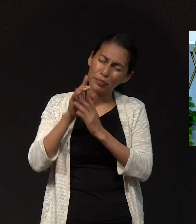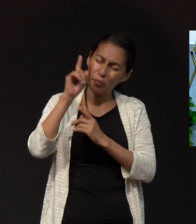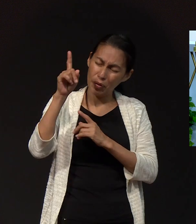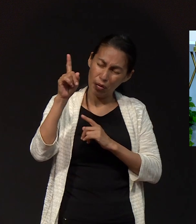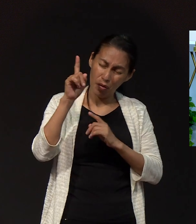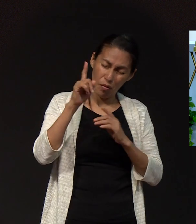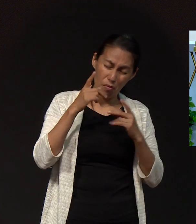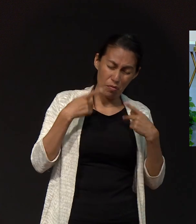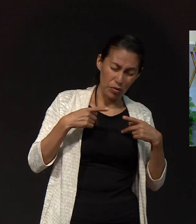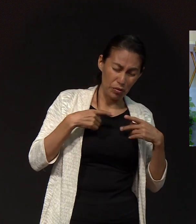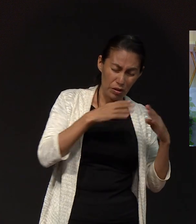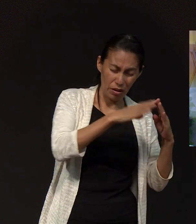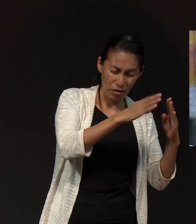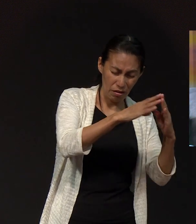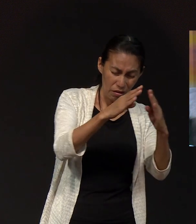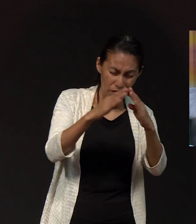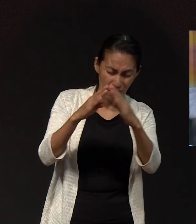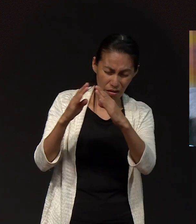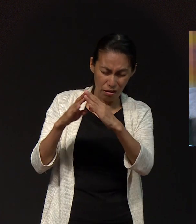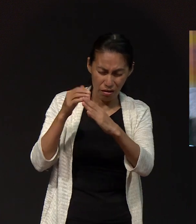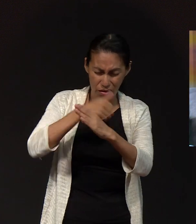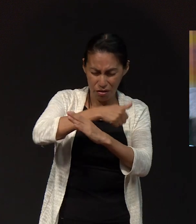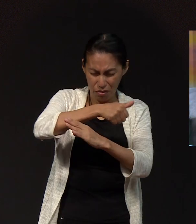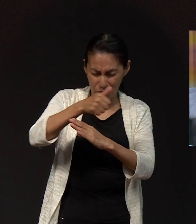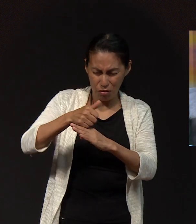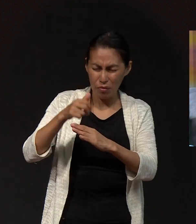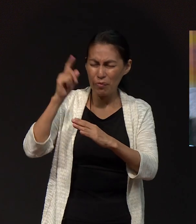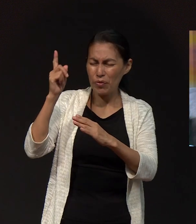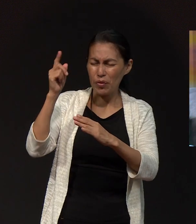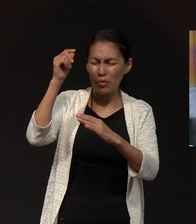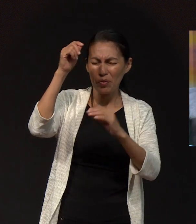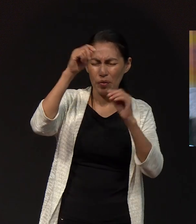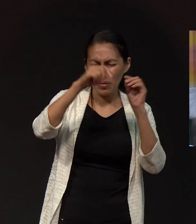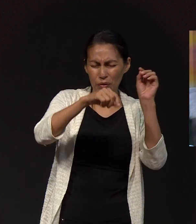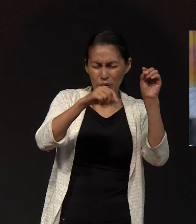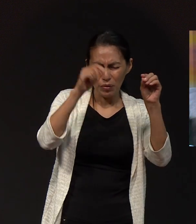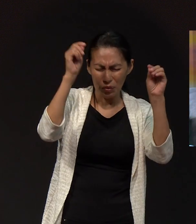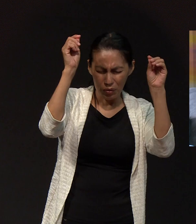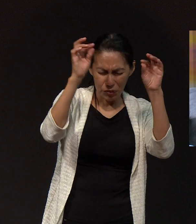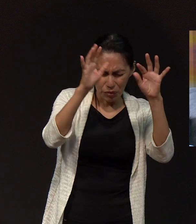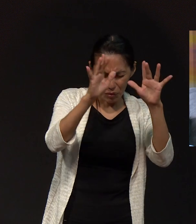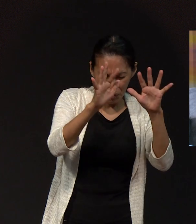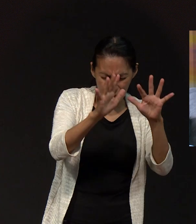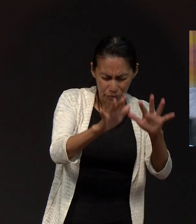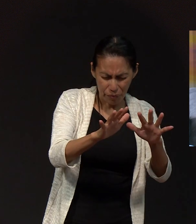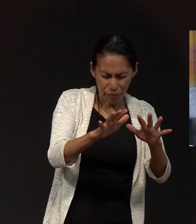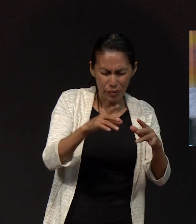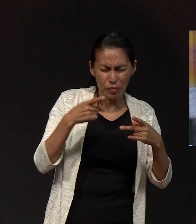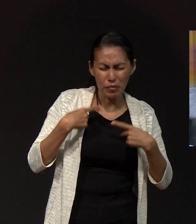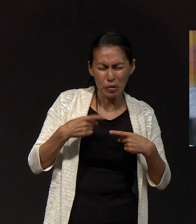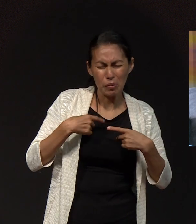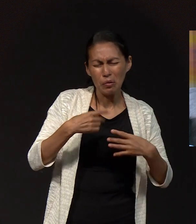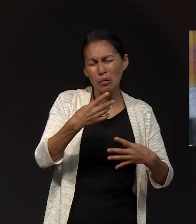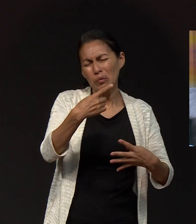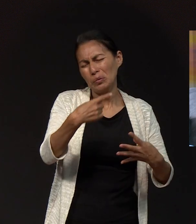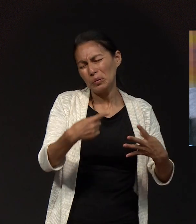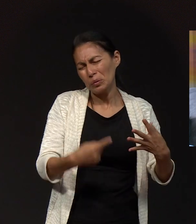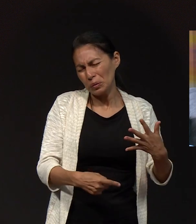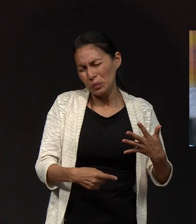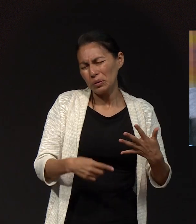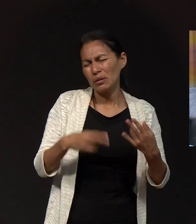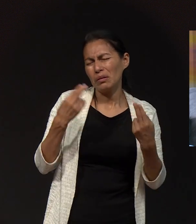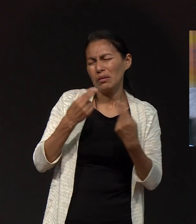transmisión Señor Que tu bendición Y tu espíritu También more En estos lugares Muchos estamos Buscándote Y